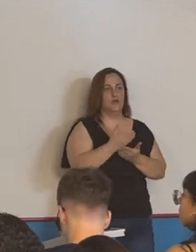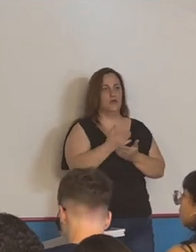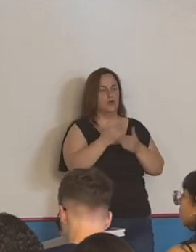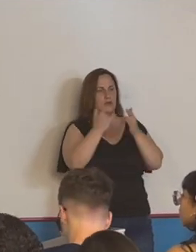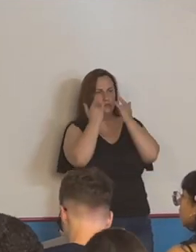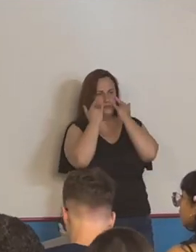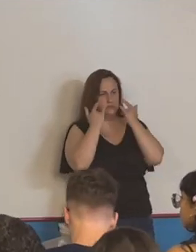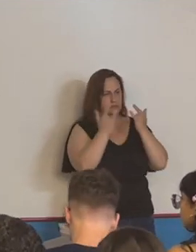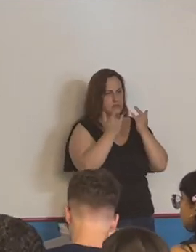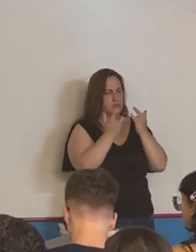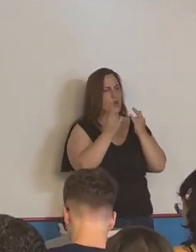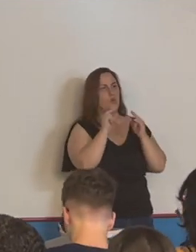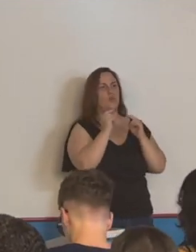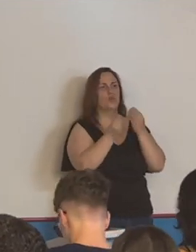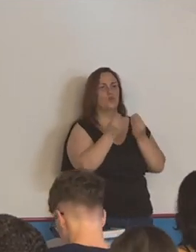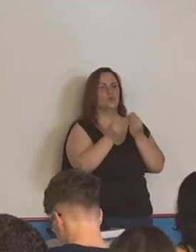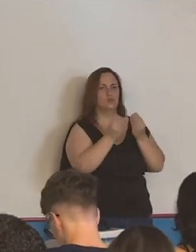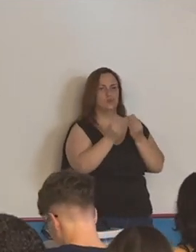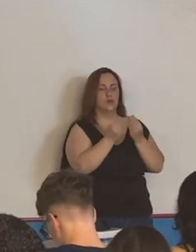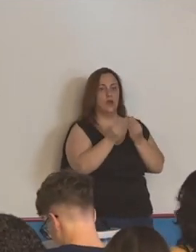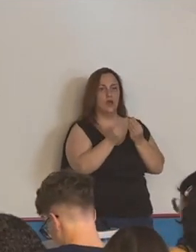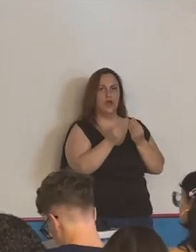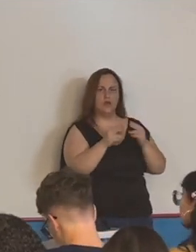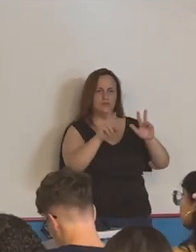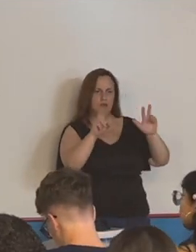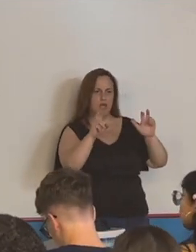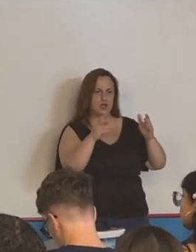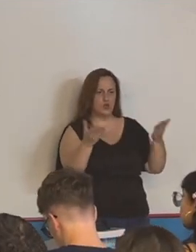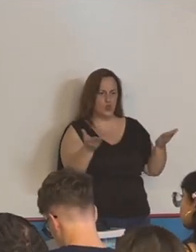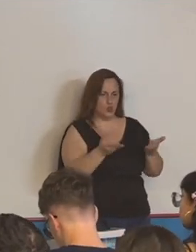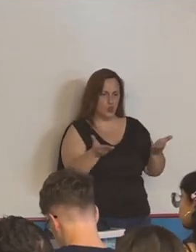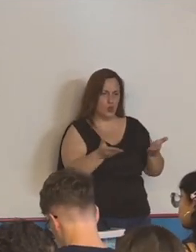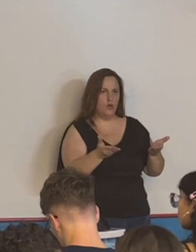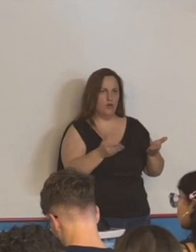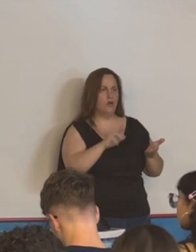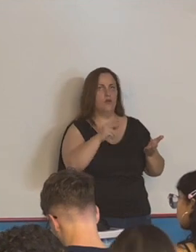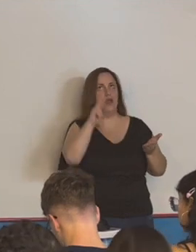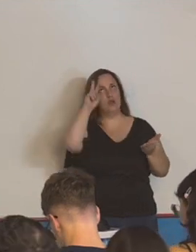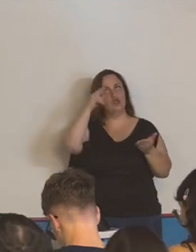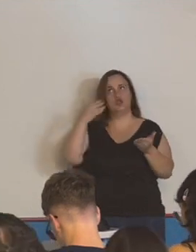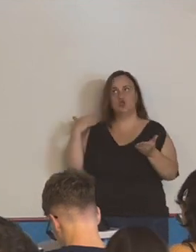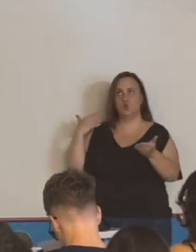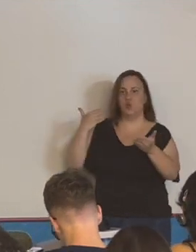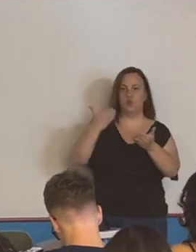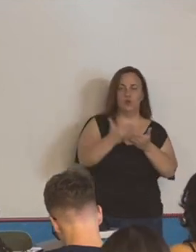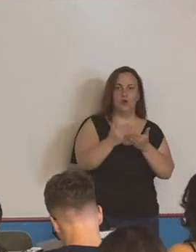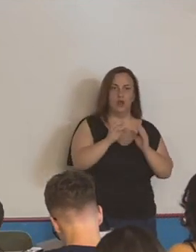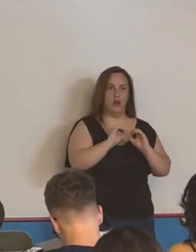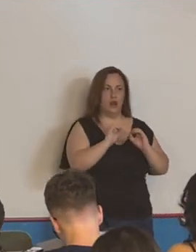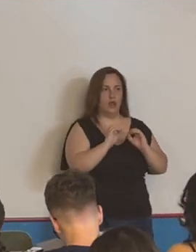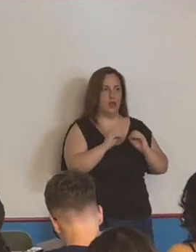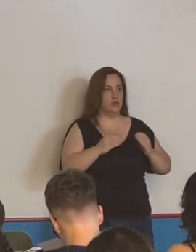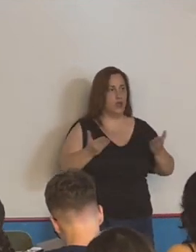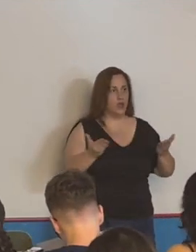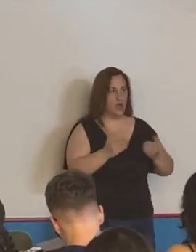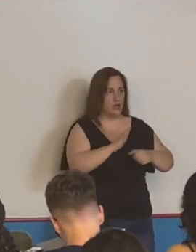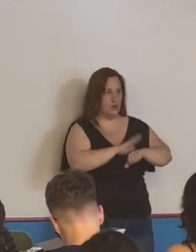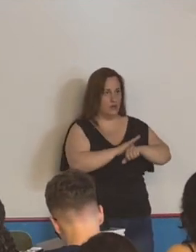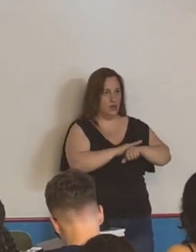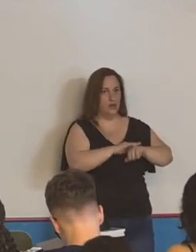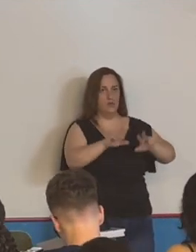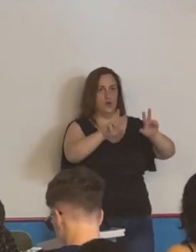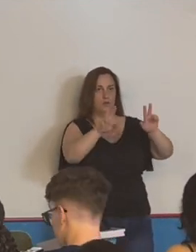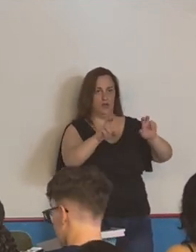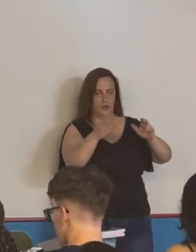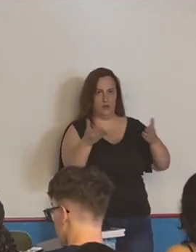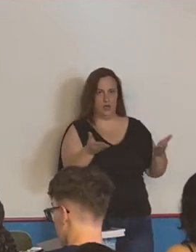de um interesse de falar sobre coisas atuais, não tão históricas, igual eu falava, né, naquelas ambientes coloniais.